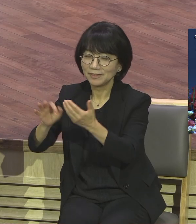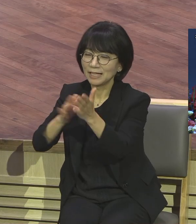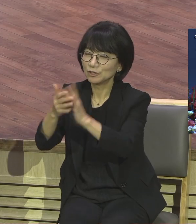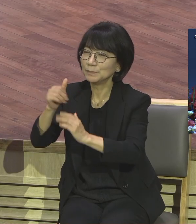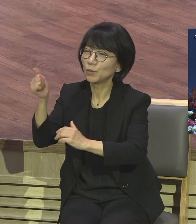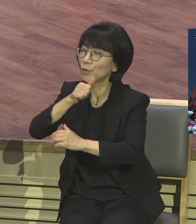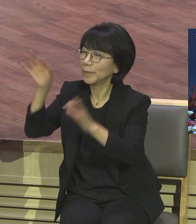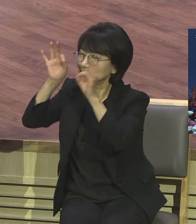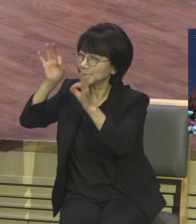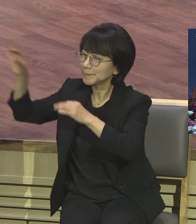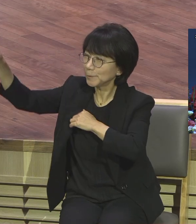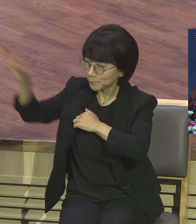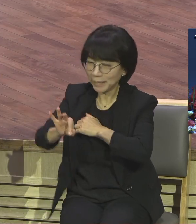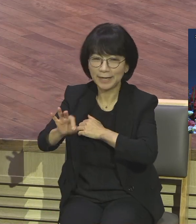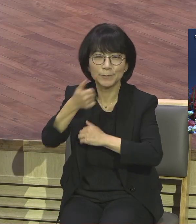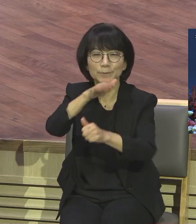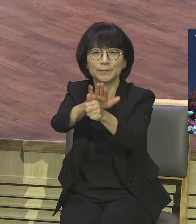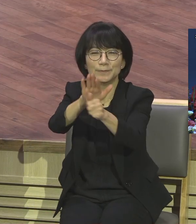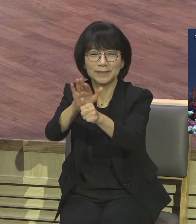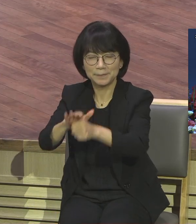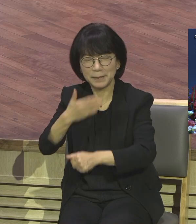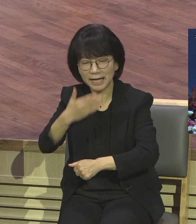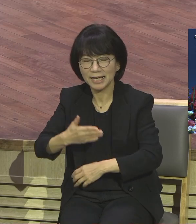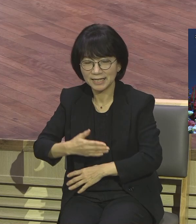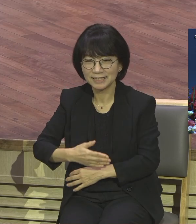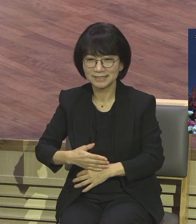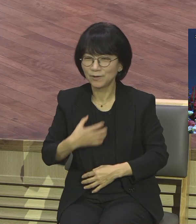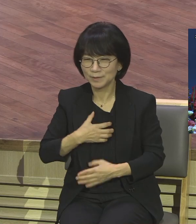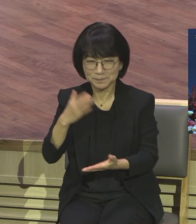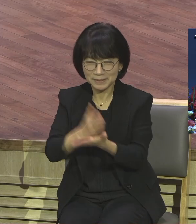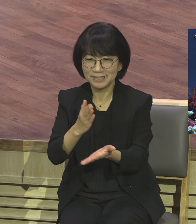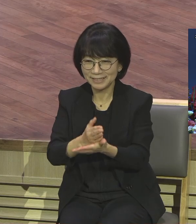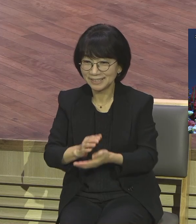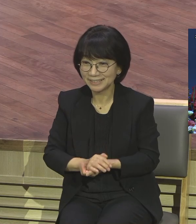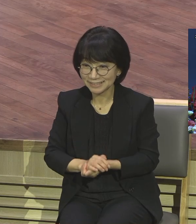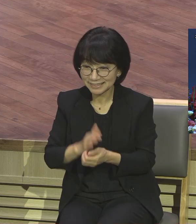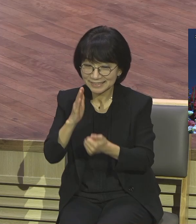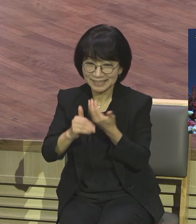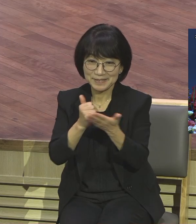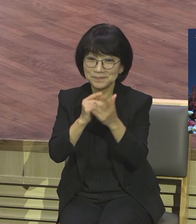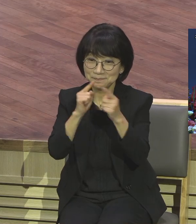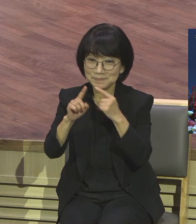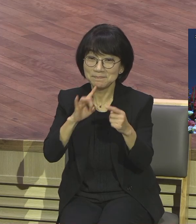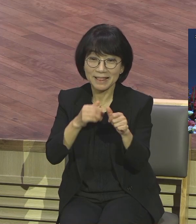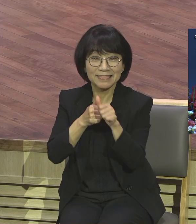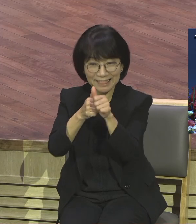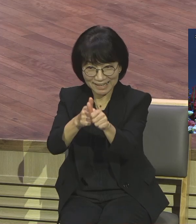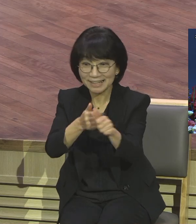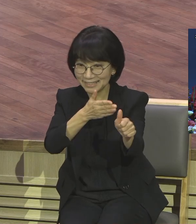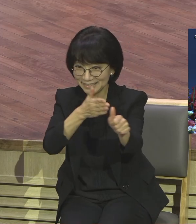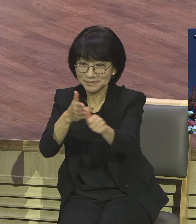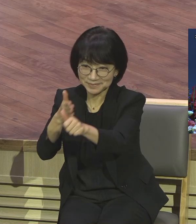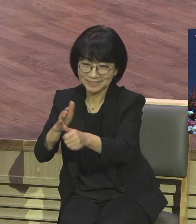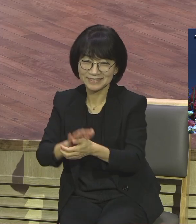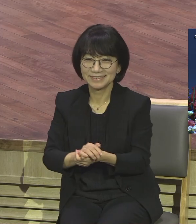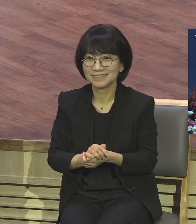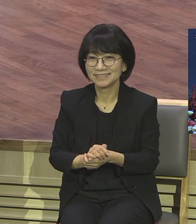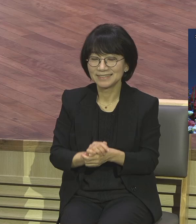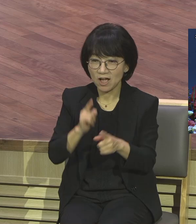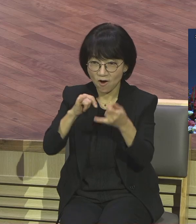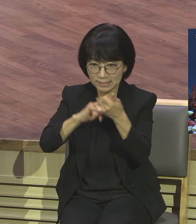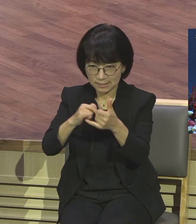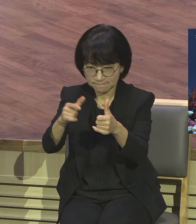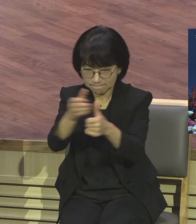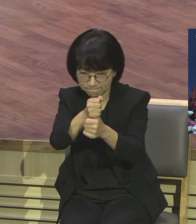아멘. 따라가면 돼요, 그냥. 말씀 따라가면 돼요. 그래서 정신 차리지 마시고, 그냥 먼저 오시기